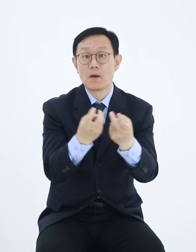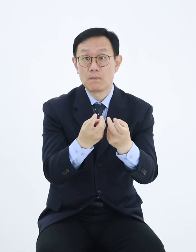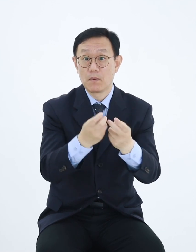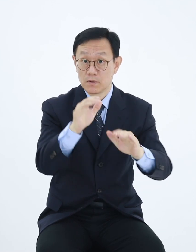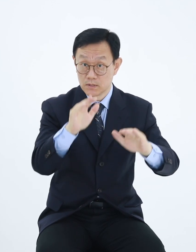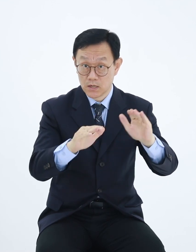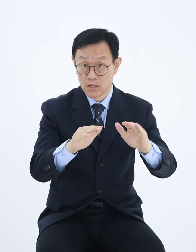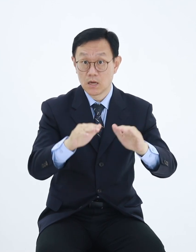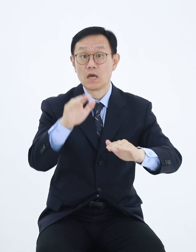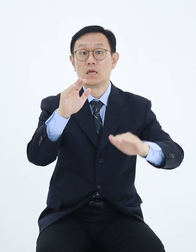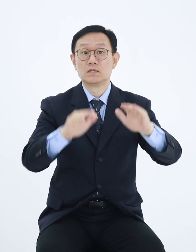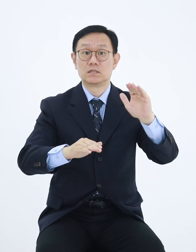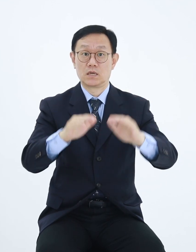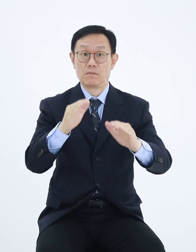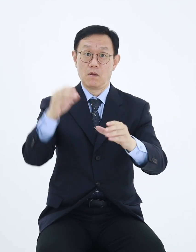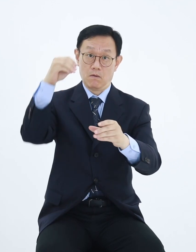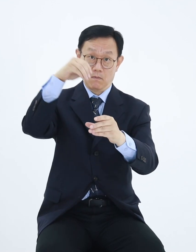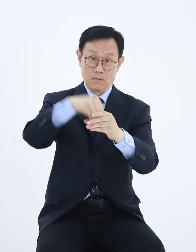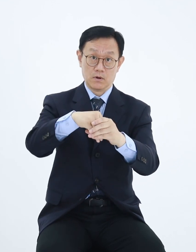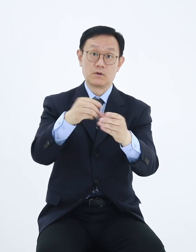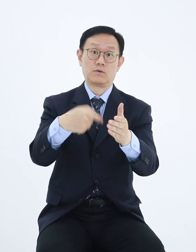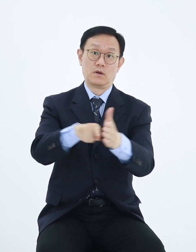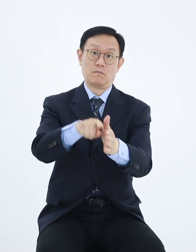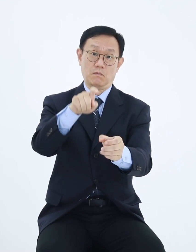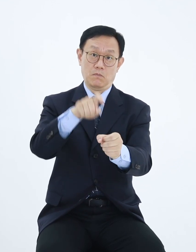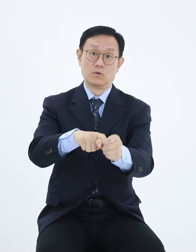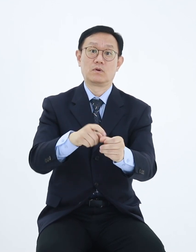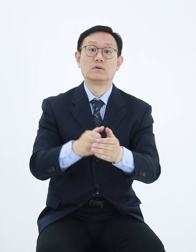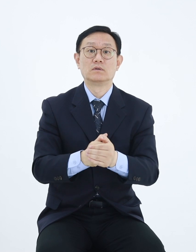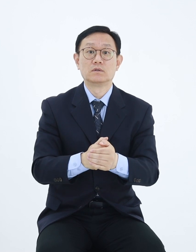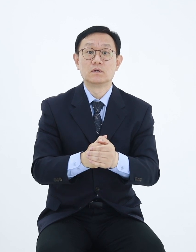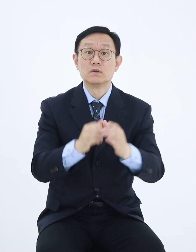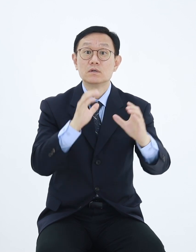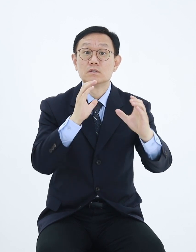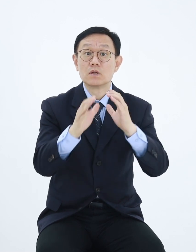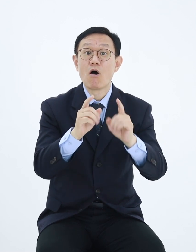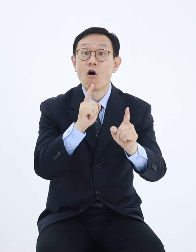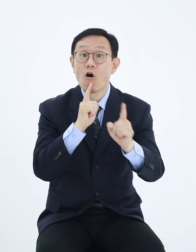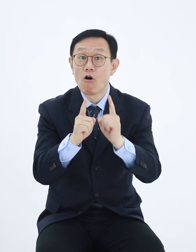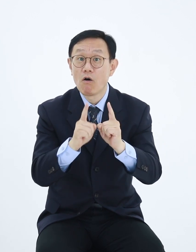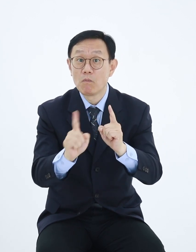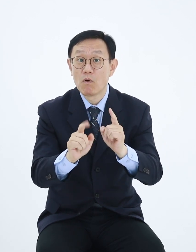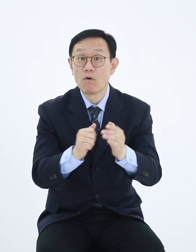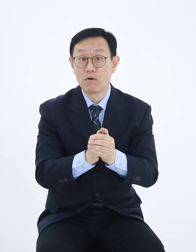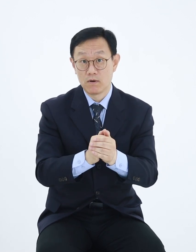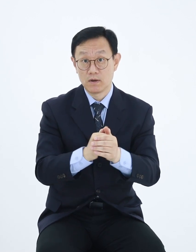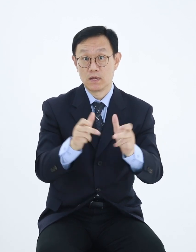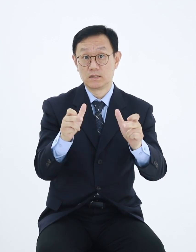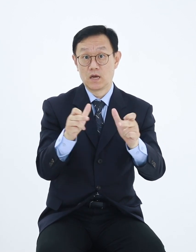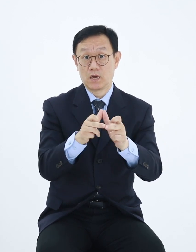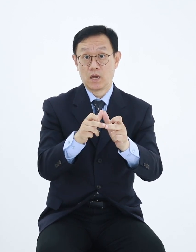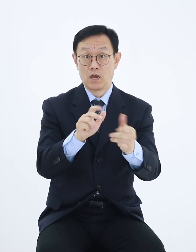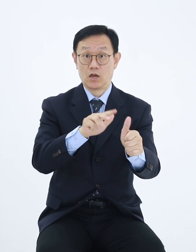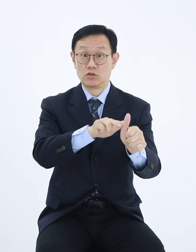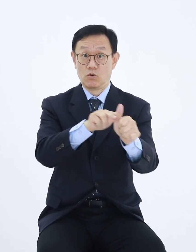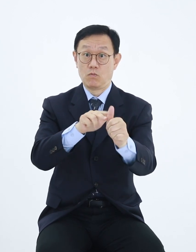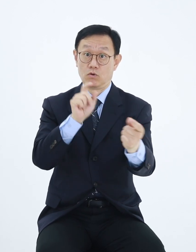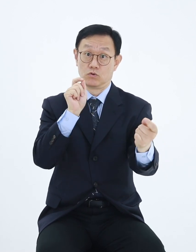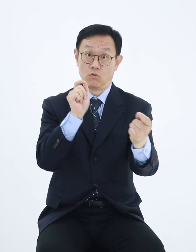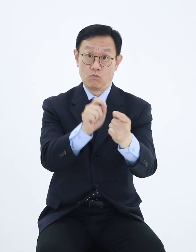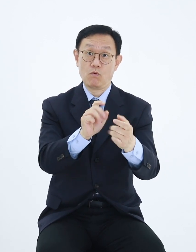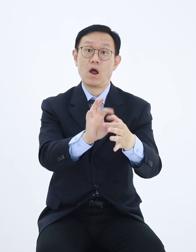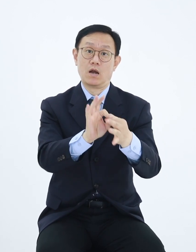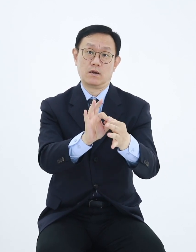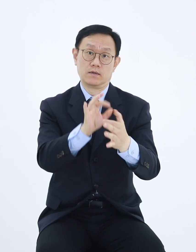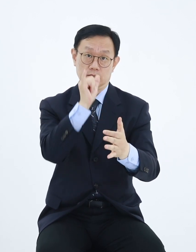차이, 차별을 반영하기 위한 것입니다. 의사소통과 언어는 장애인의 정보 접근권과 관련이